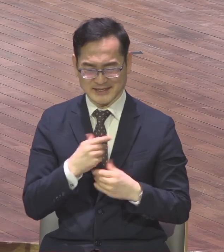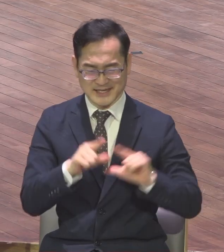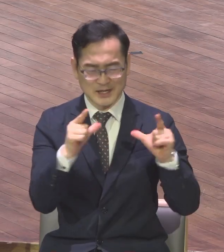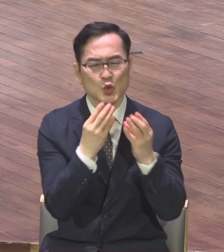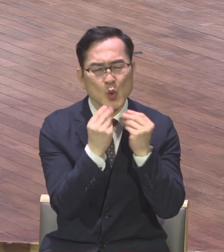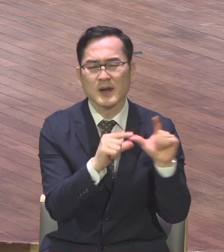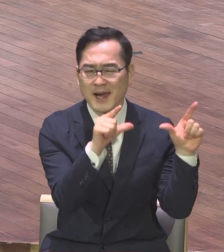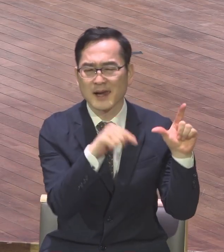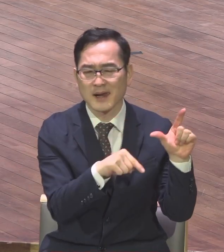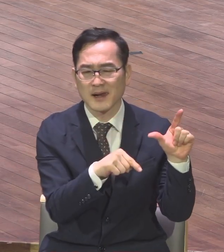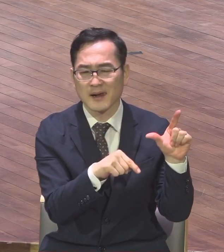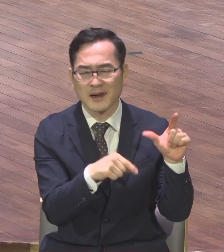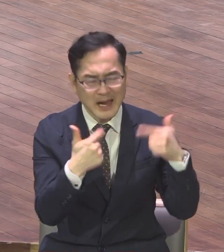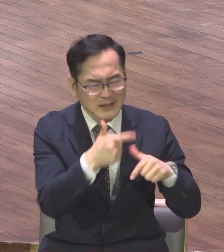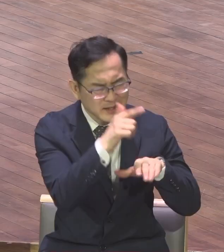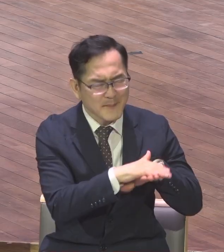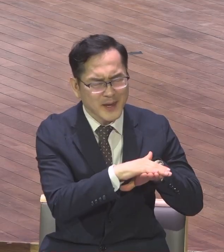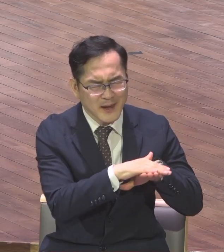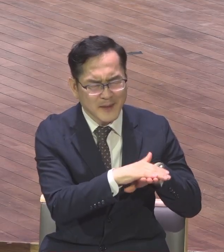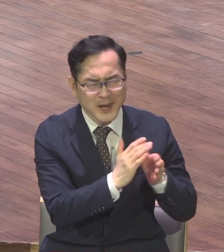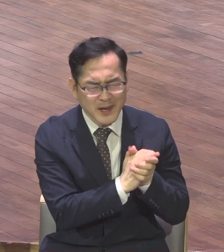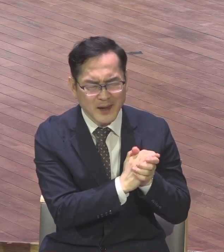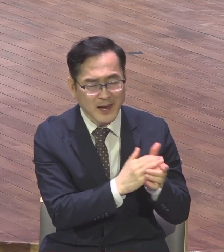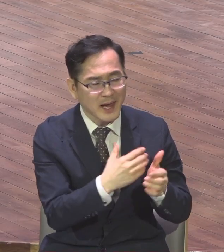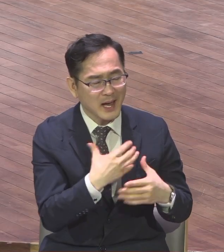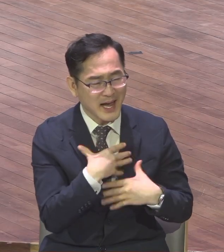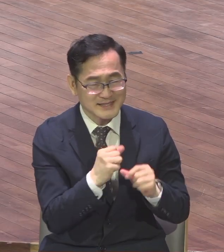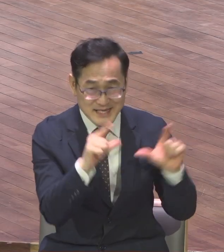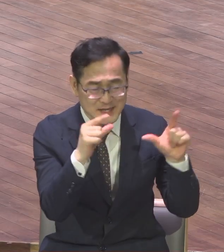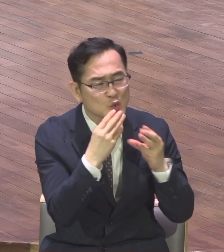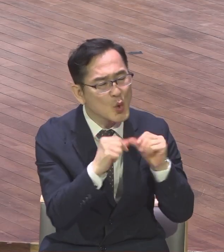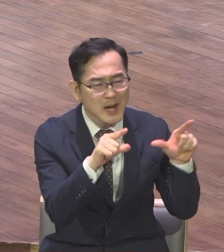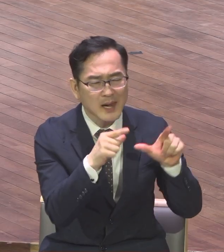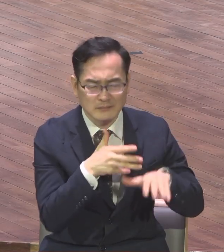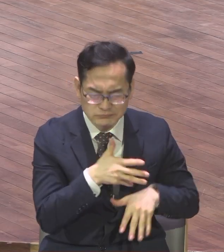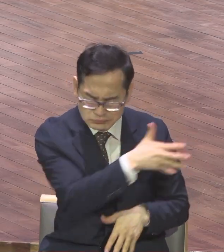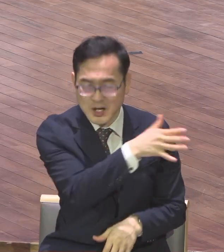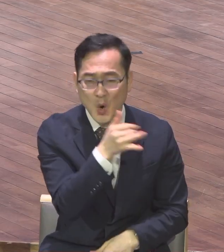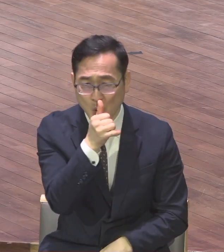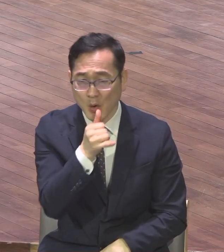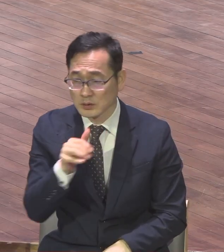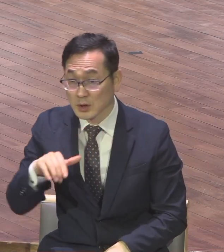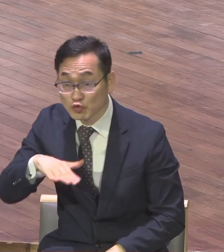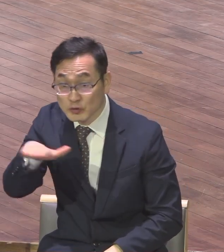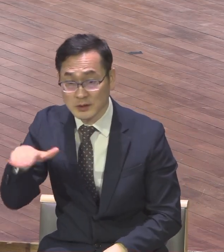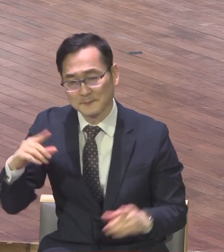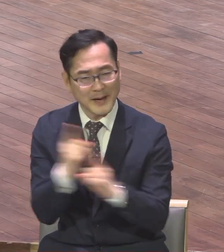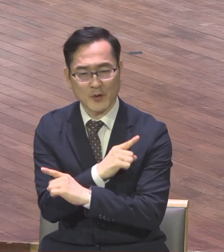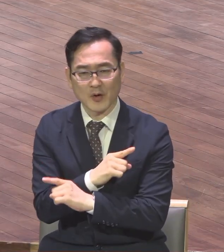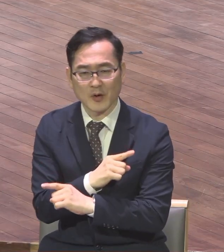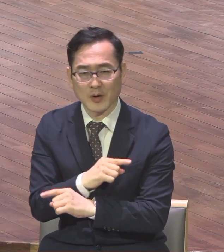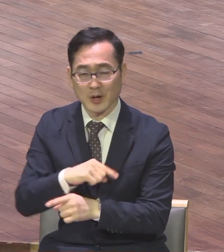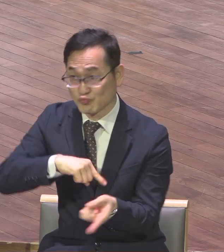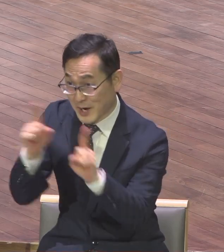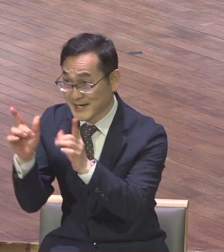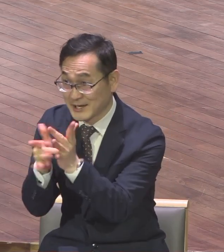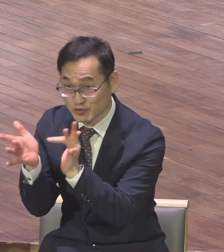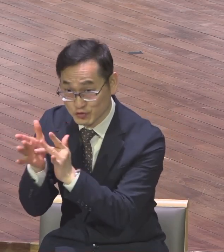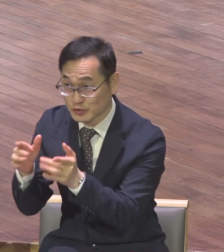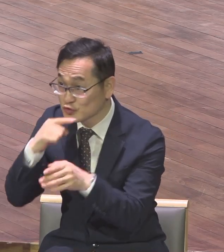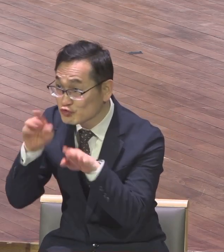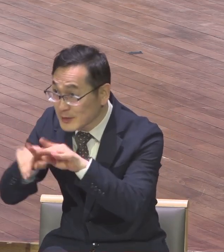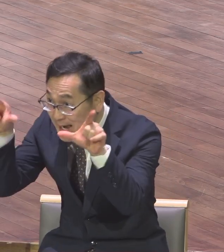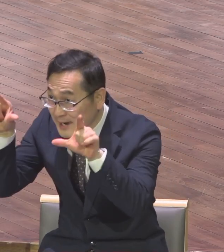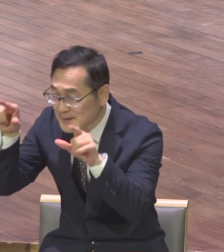안식일이 토요일이라 그랬어요. 그래서 안식교는 지금도 토요일 지켰는데 우리는 안식일이 중요한 것이 아니라 부활하신 주님이 더 중요하기